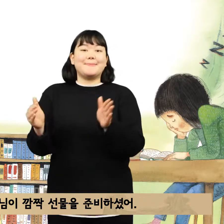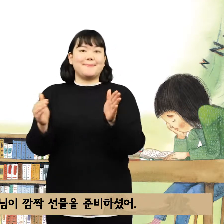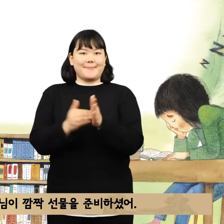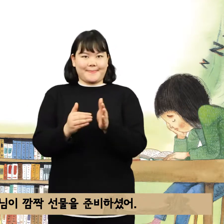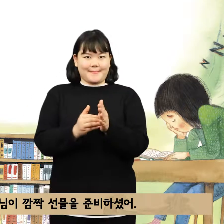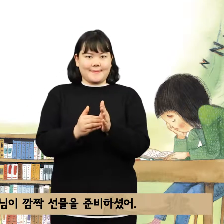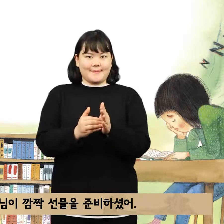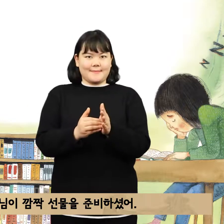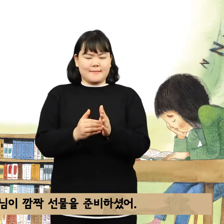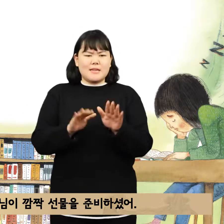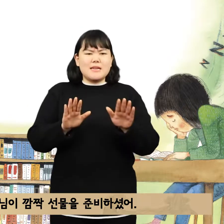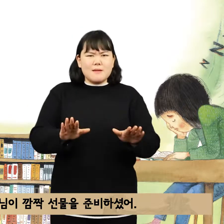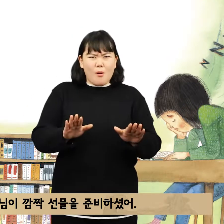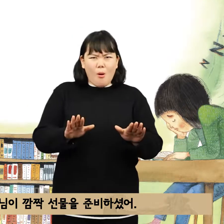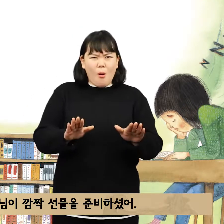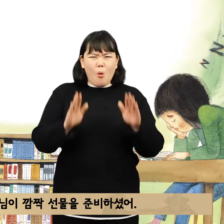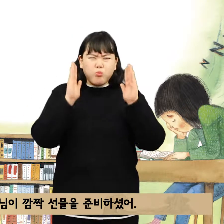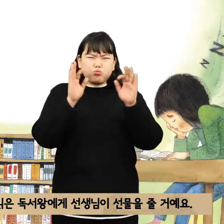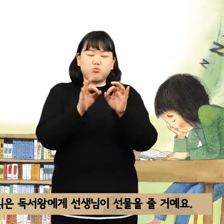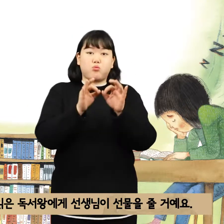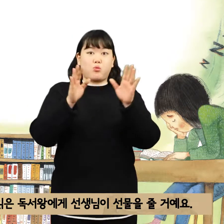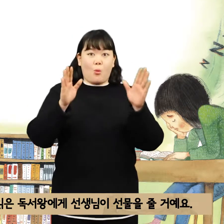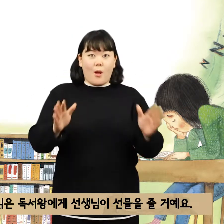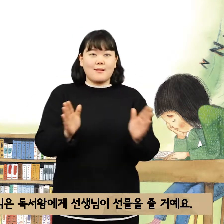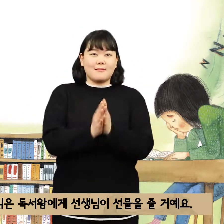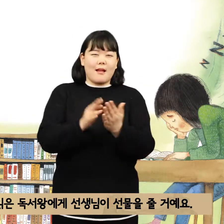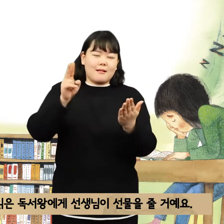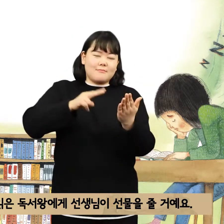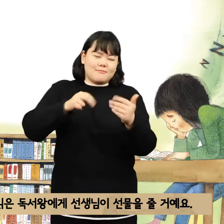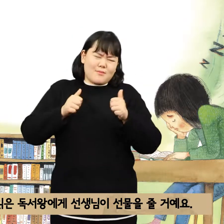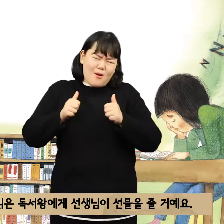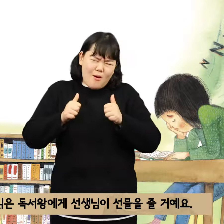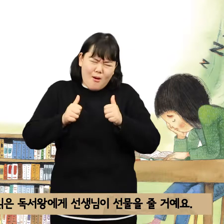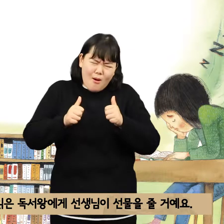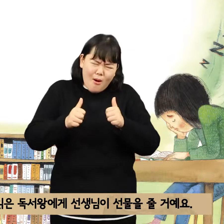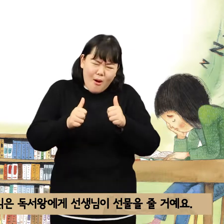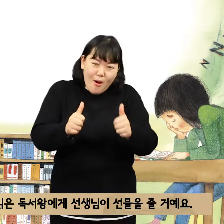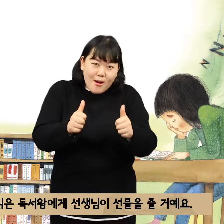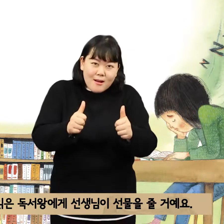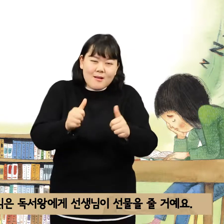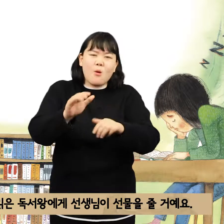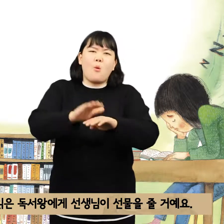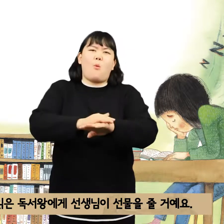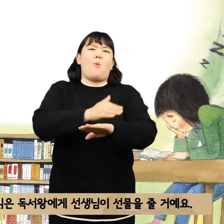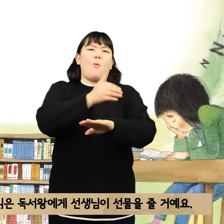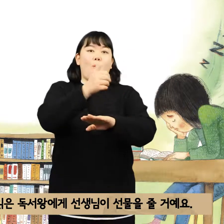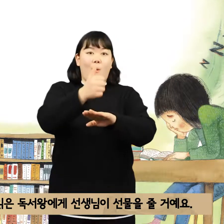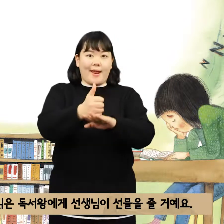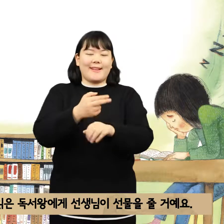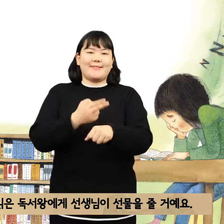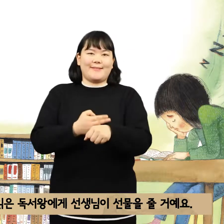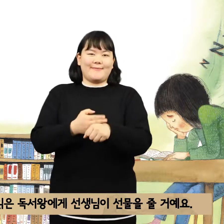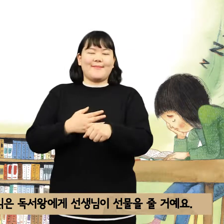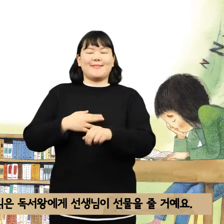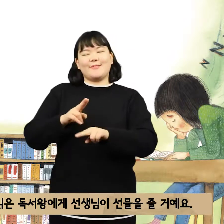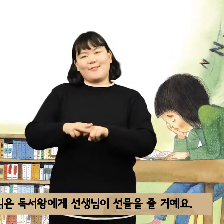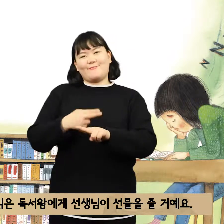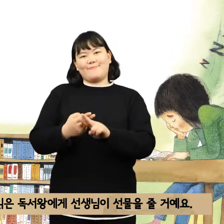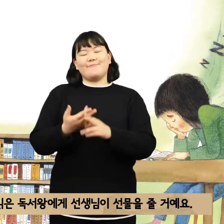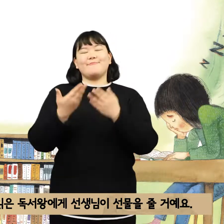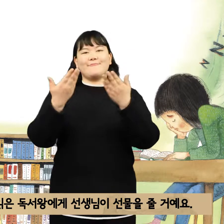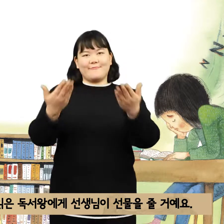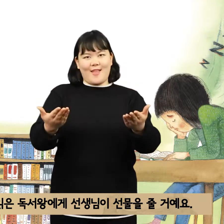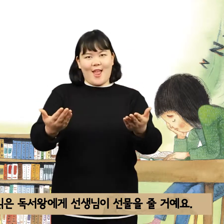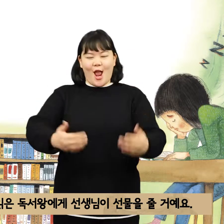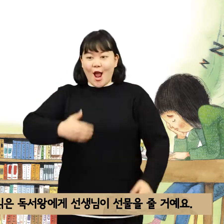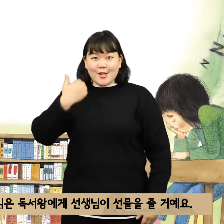깜짝 선물을 준비하셨어. 한 학기 동안 책을 가장 많이 읽은 독서왕에게 선생님이